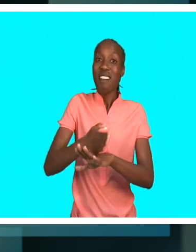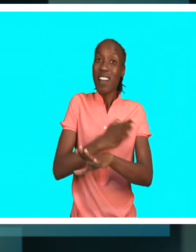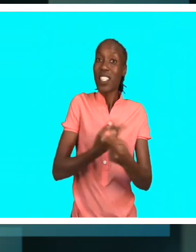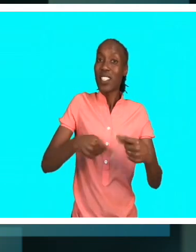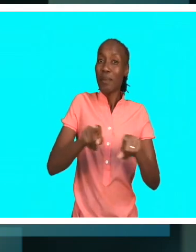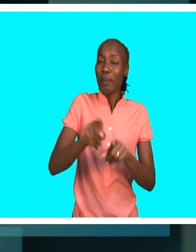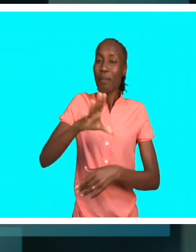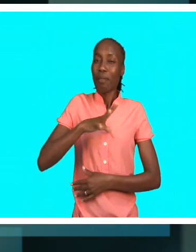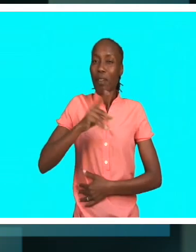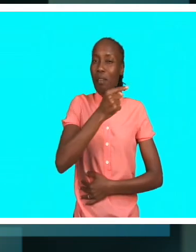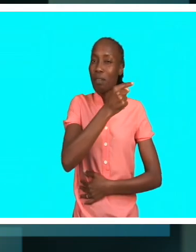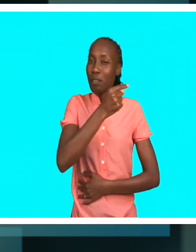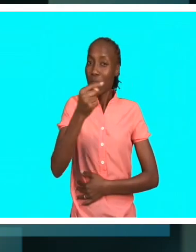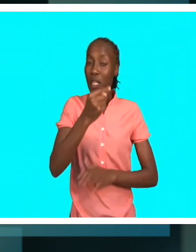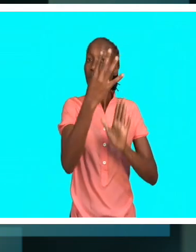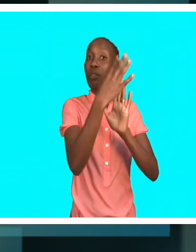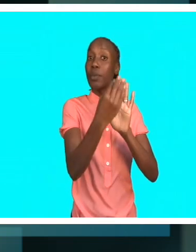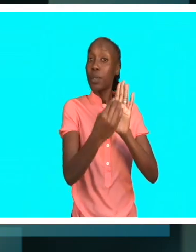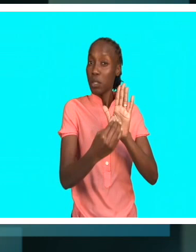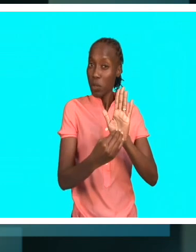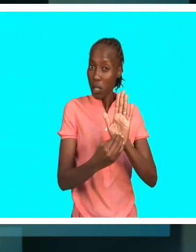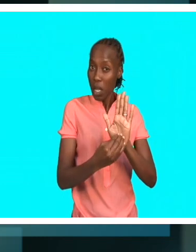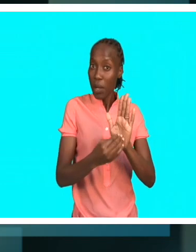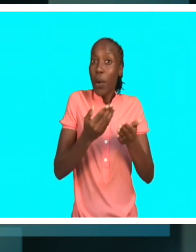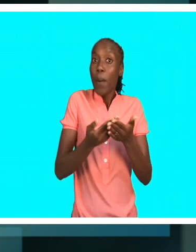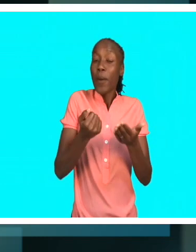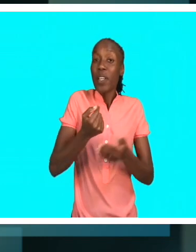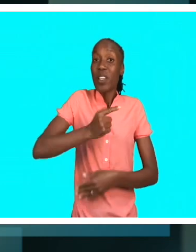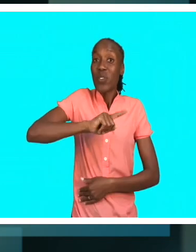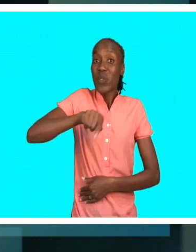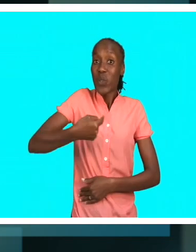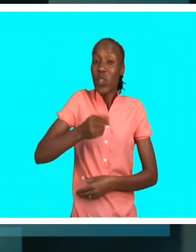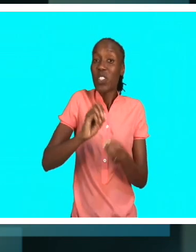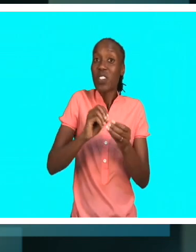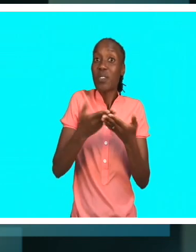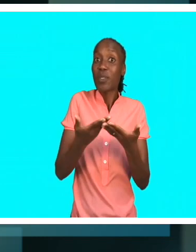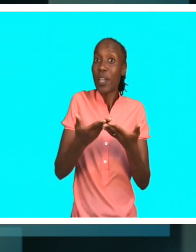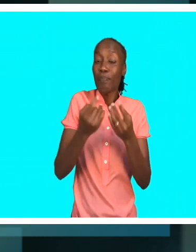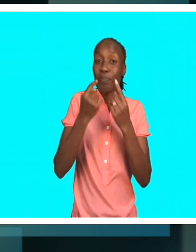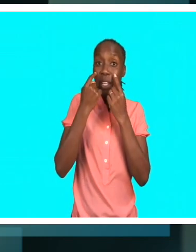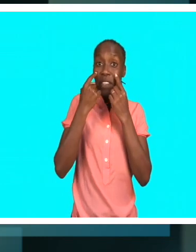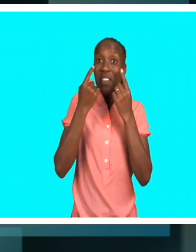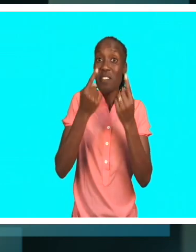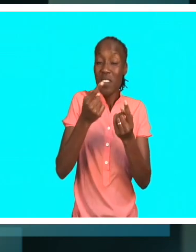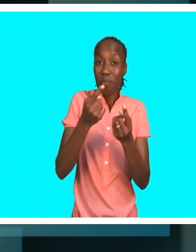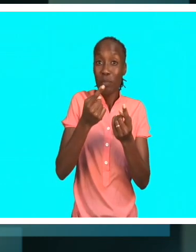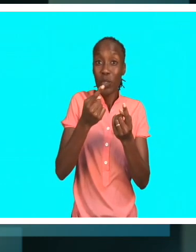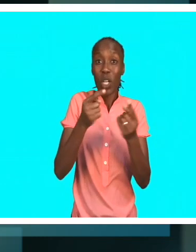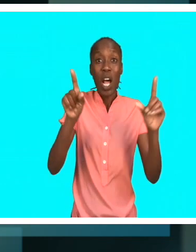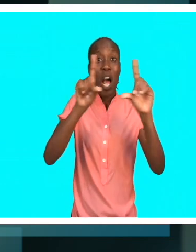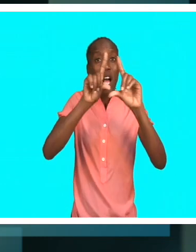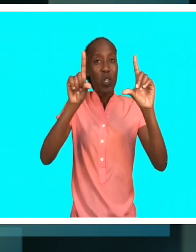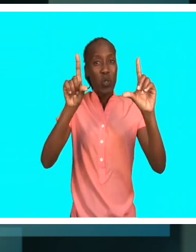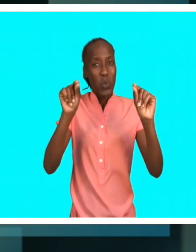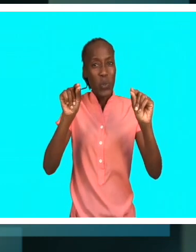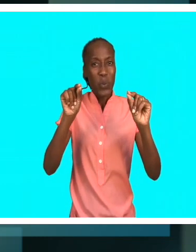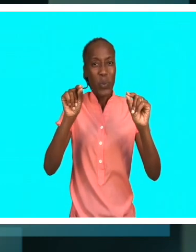parte tem um impacto negativo, porque se a gente se distrai com